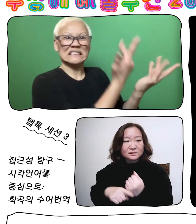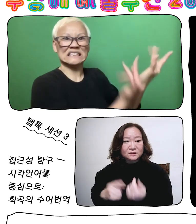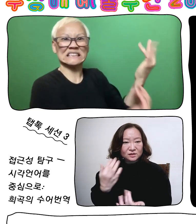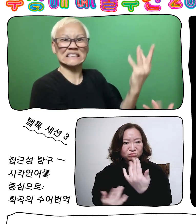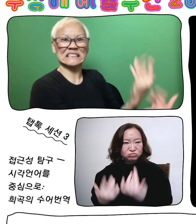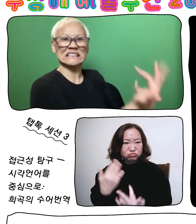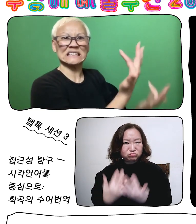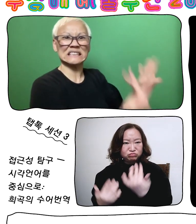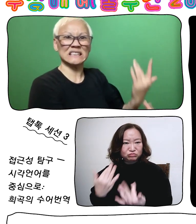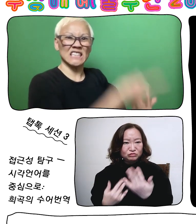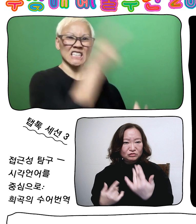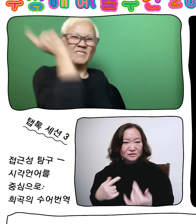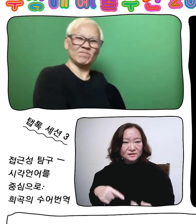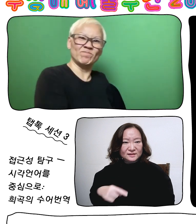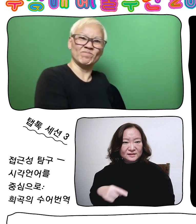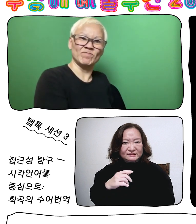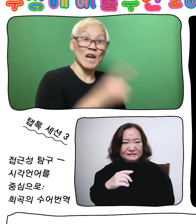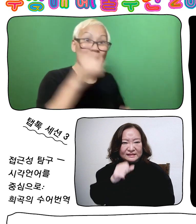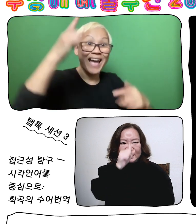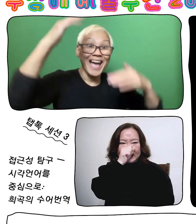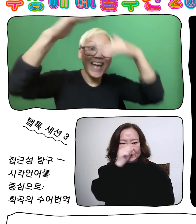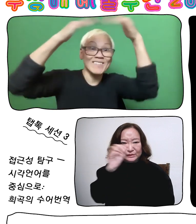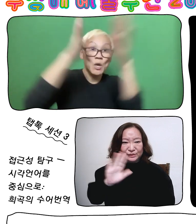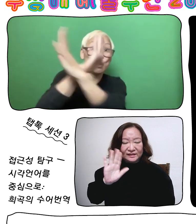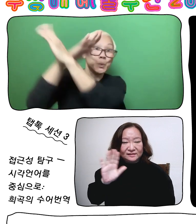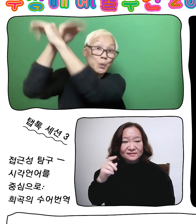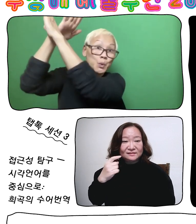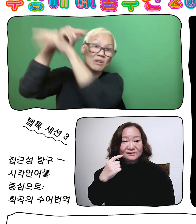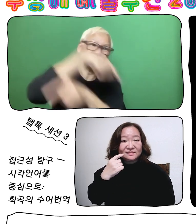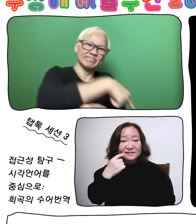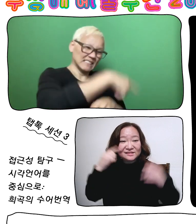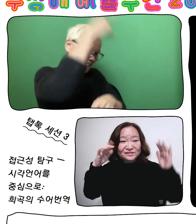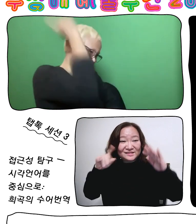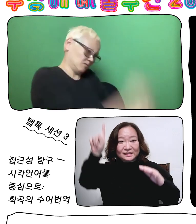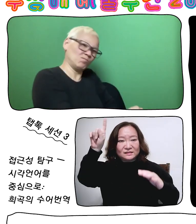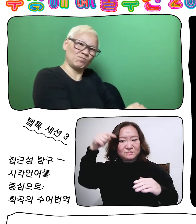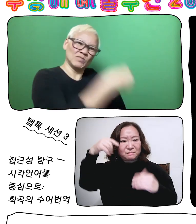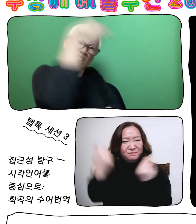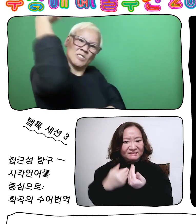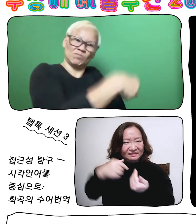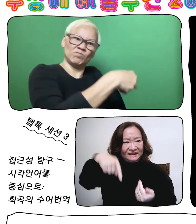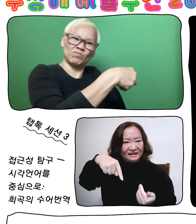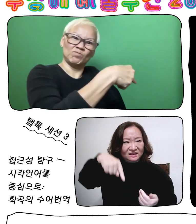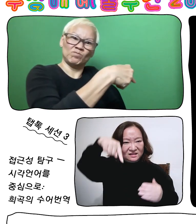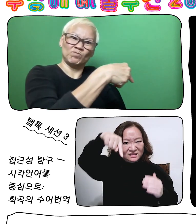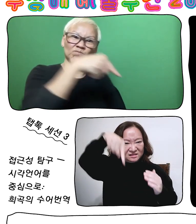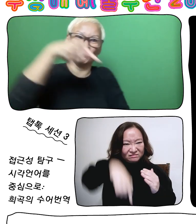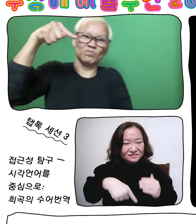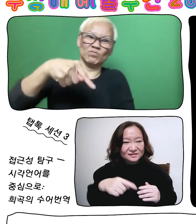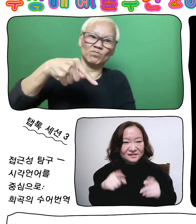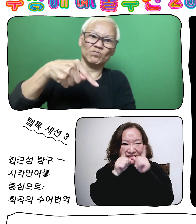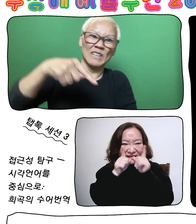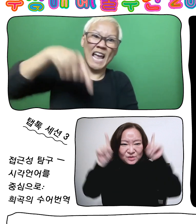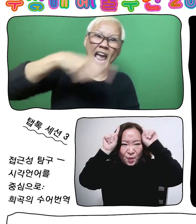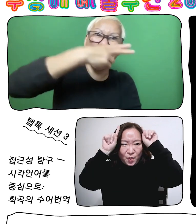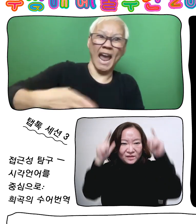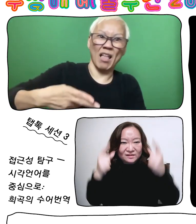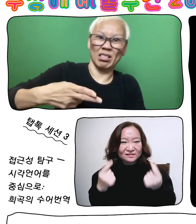마지막으로 배 아래쪽은 천국의 반대인 지옥, 낫다는 개념을 표현할 수